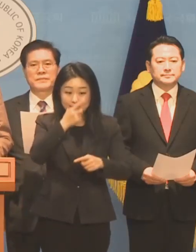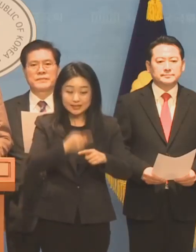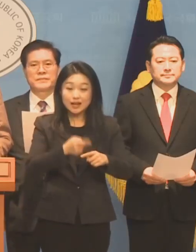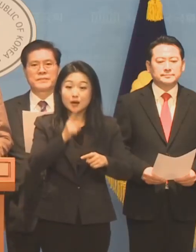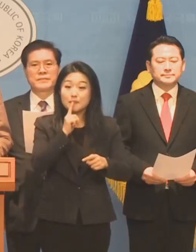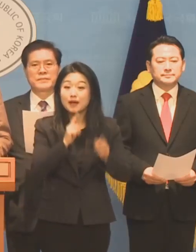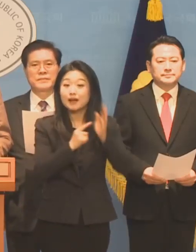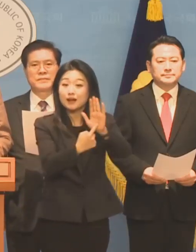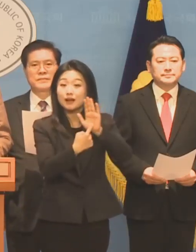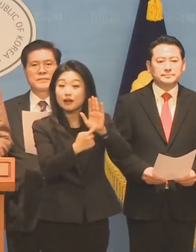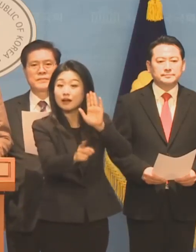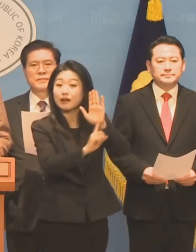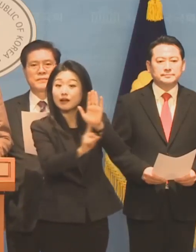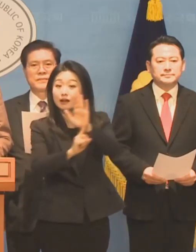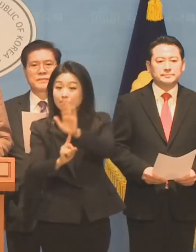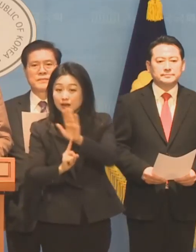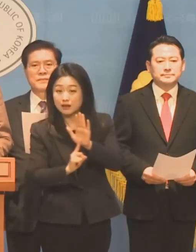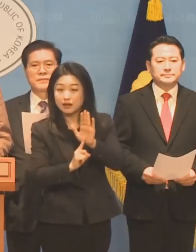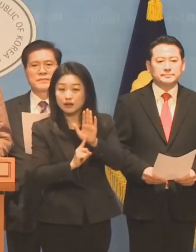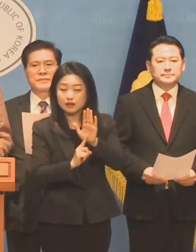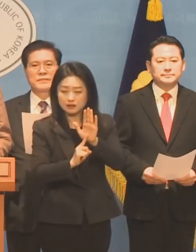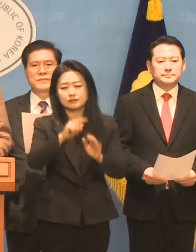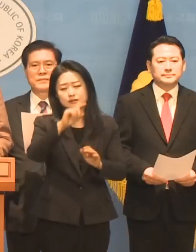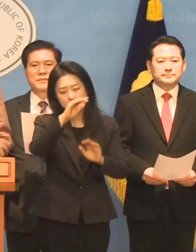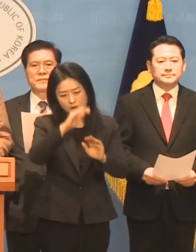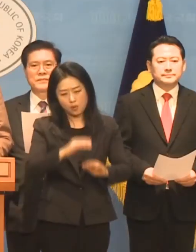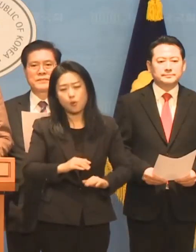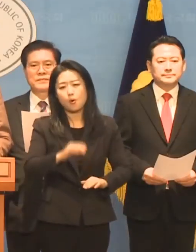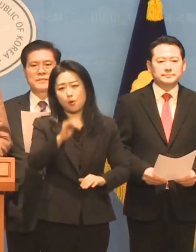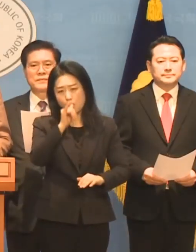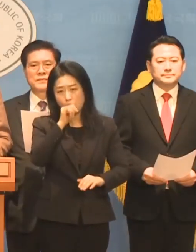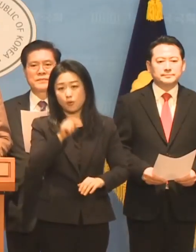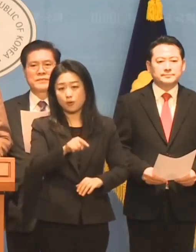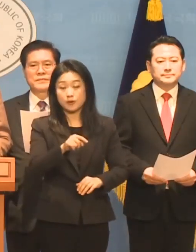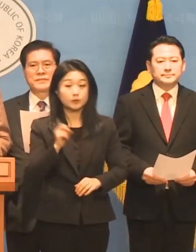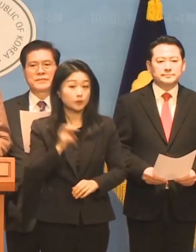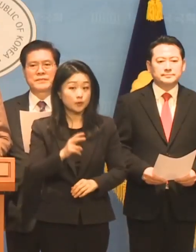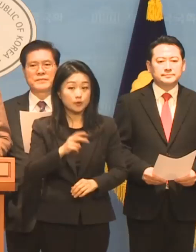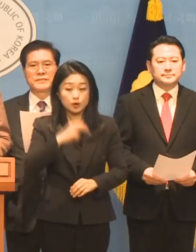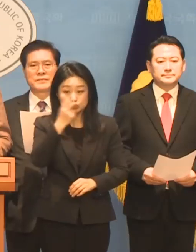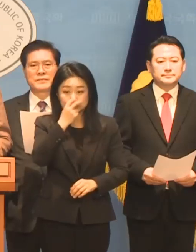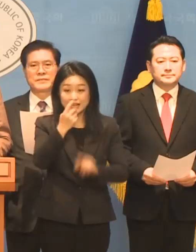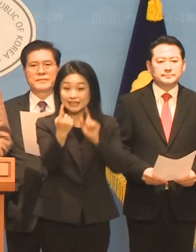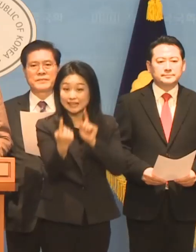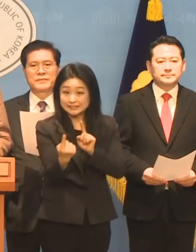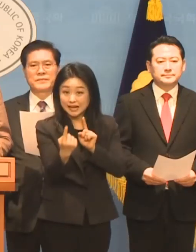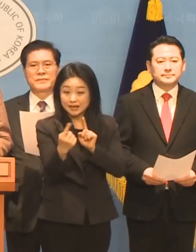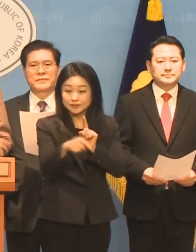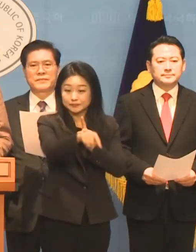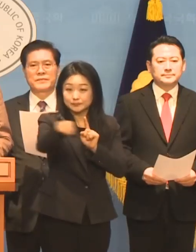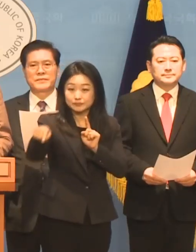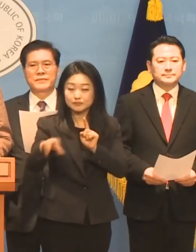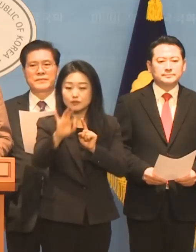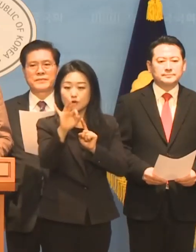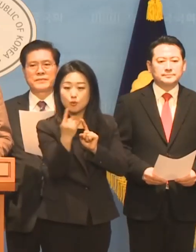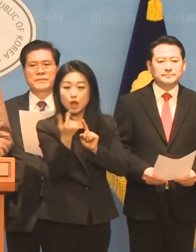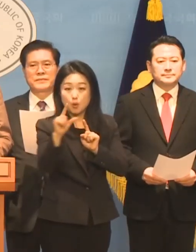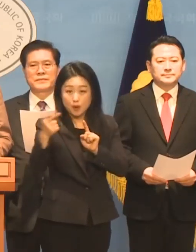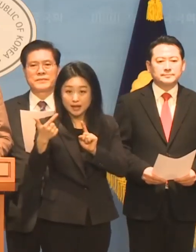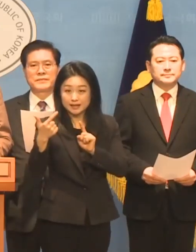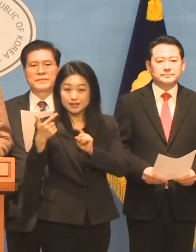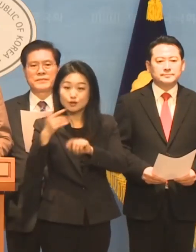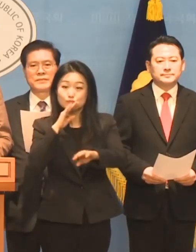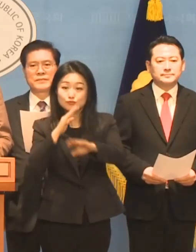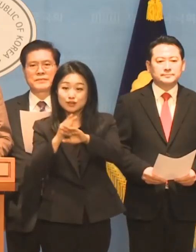수 있게 대국민 보고 조항을 두고 있습니다. 특히 수사대상에 외환죄를 추가한 것은